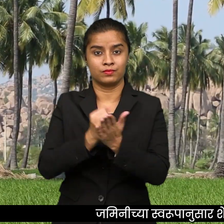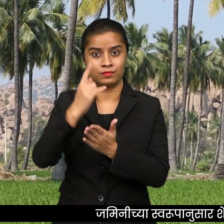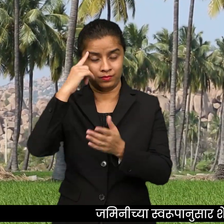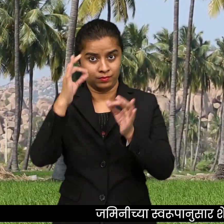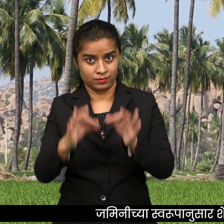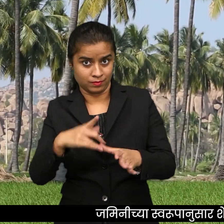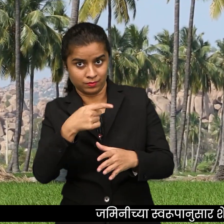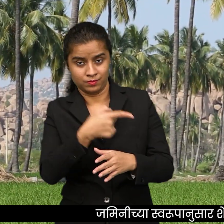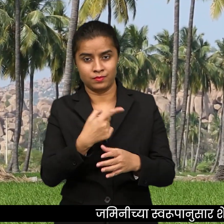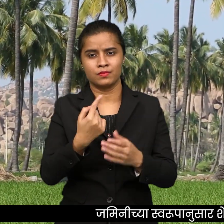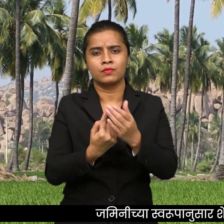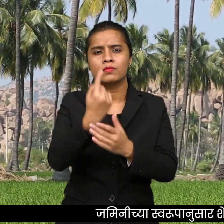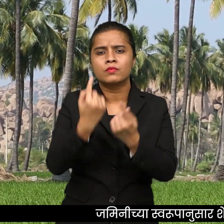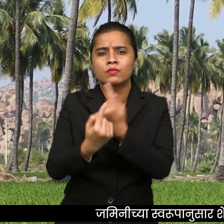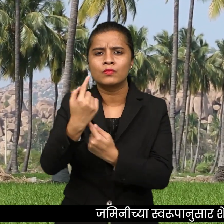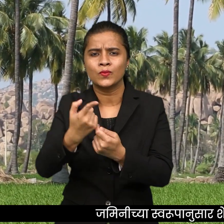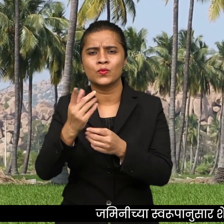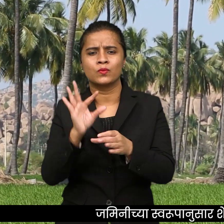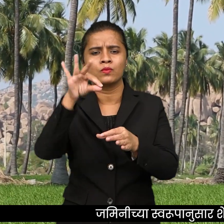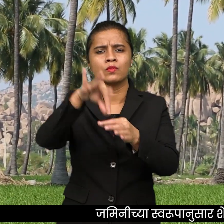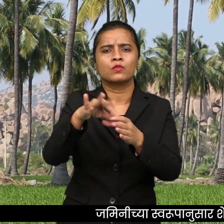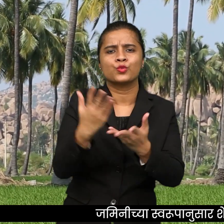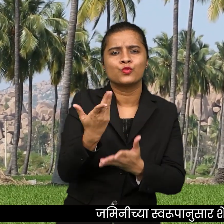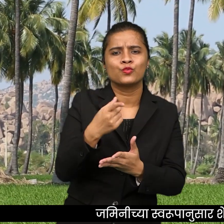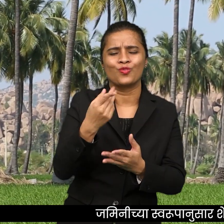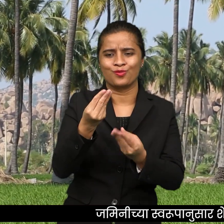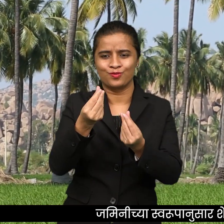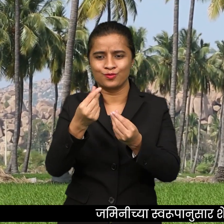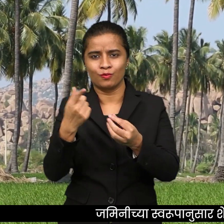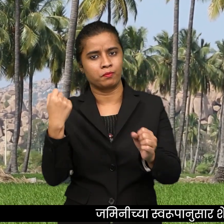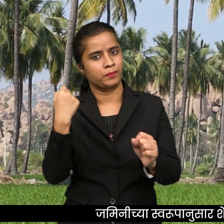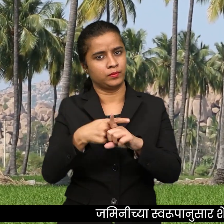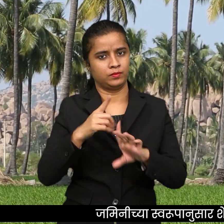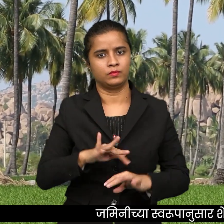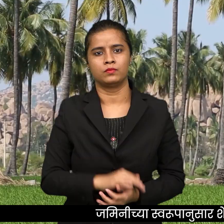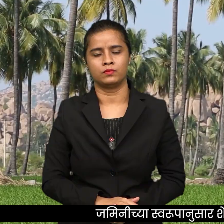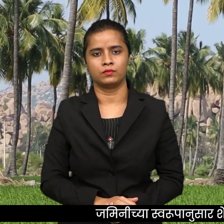जमिनीची स्वरूपानुसार शेतकरी पिकाचा प्रकार ठरवतात.